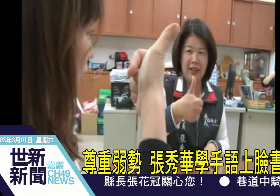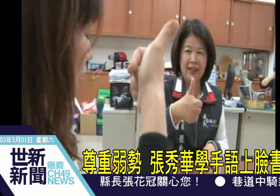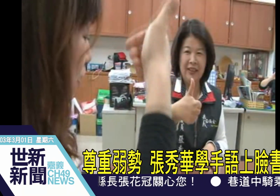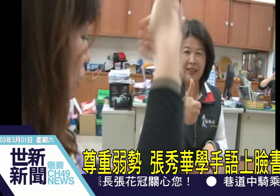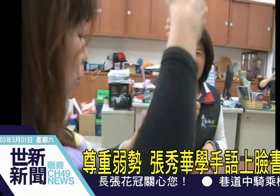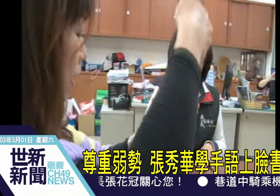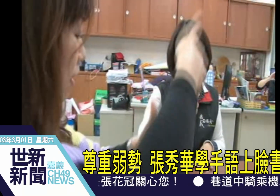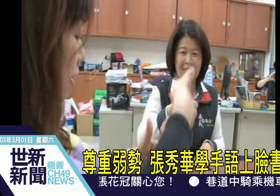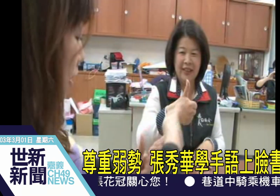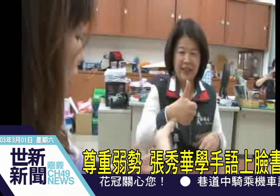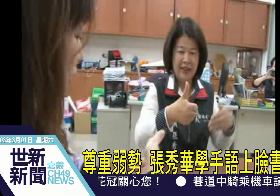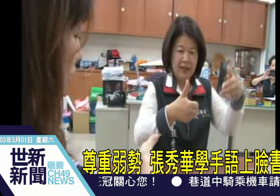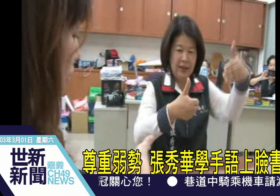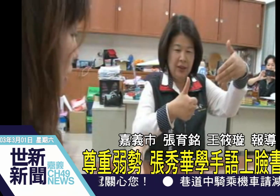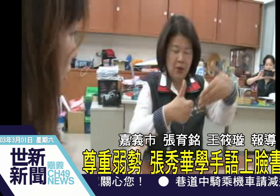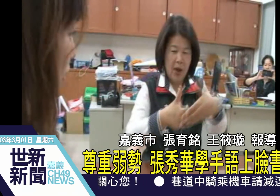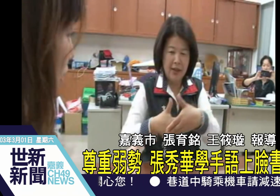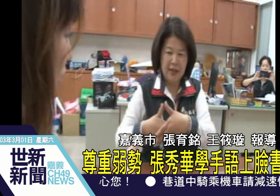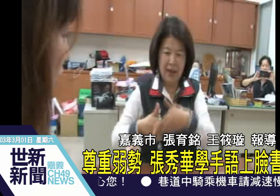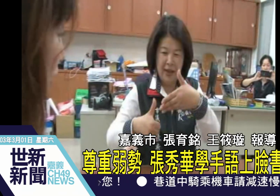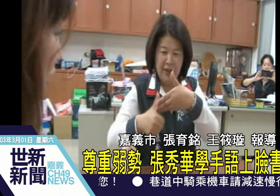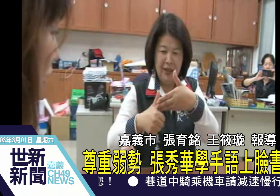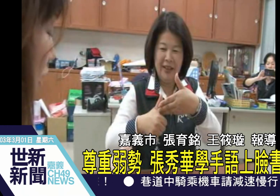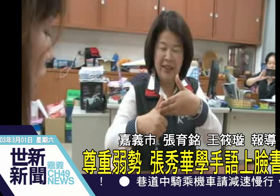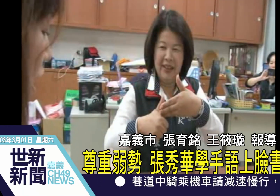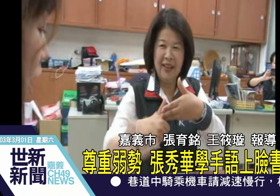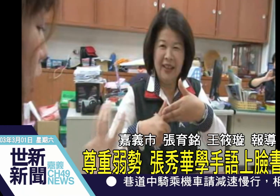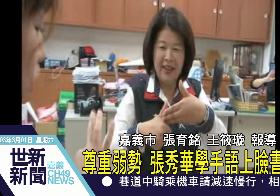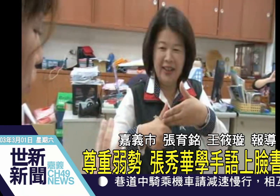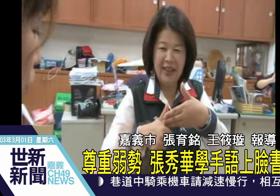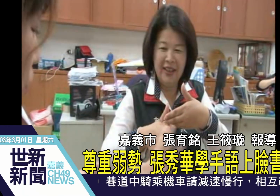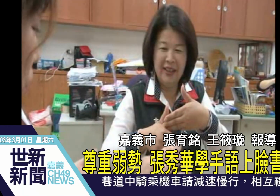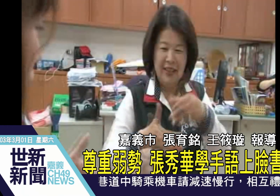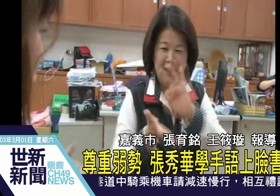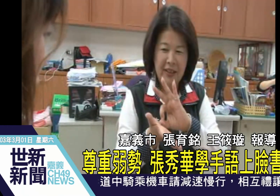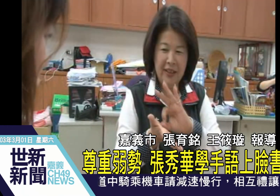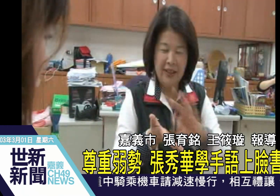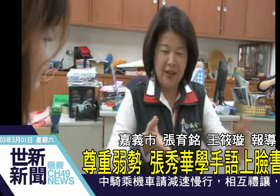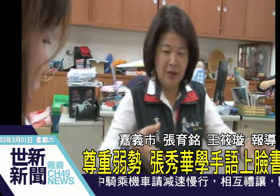予伊热情的回报。西新新闻张国明、王小三，嘉义市彩虹报道。